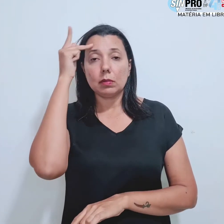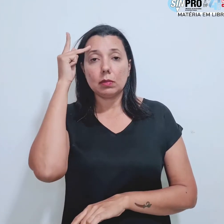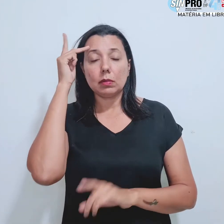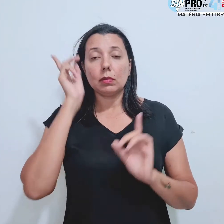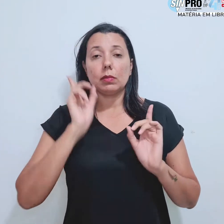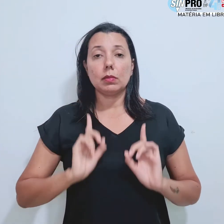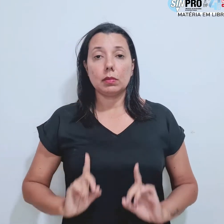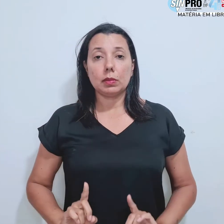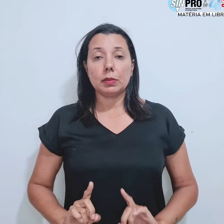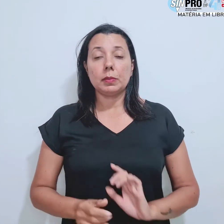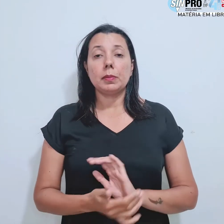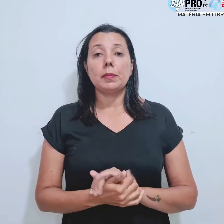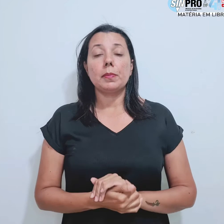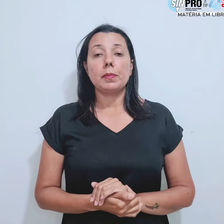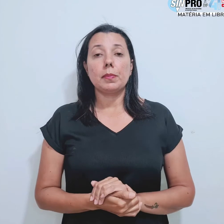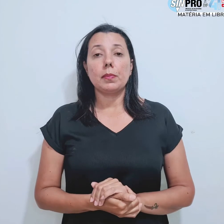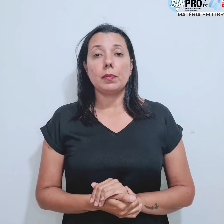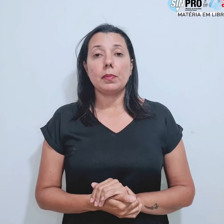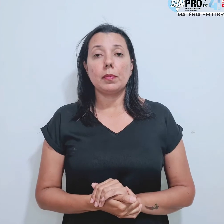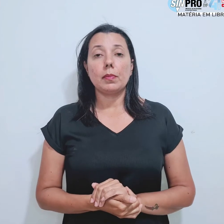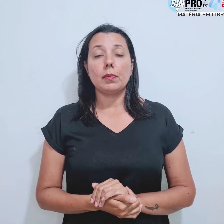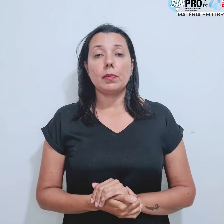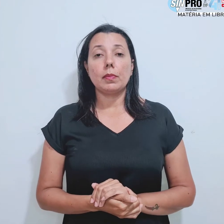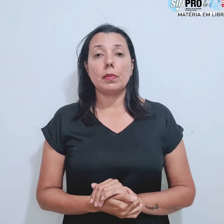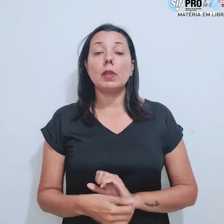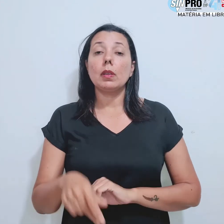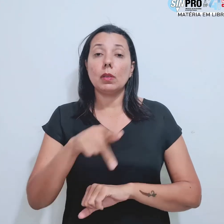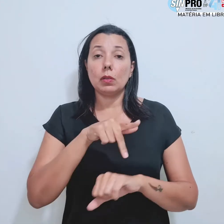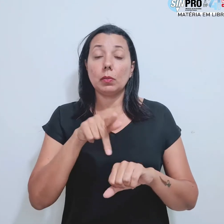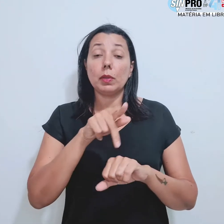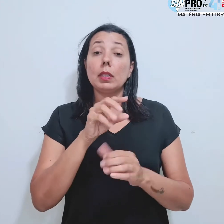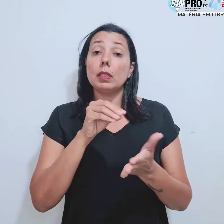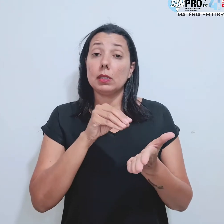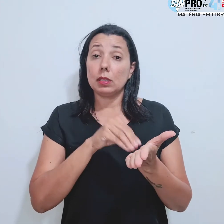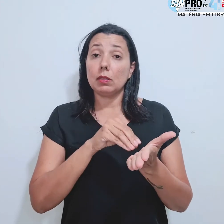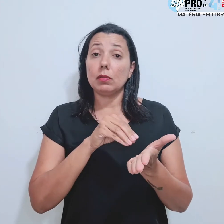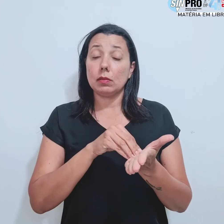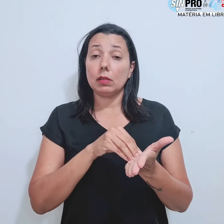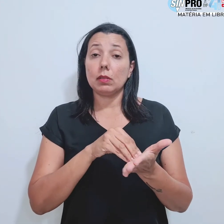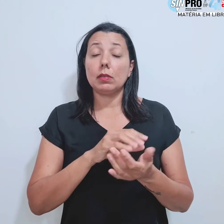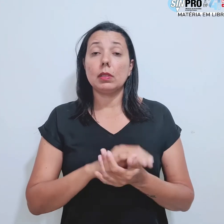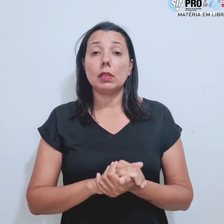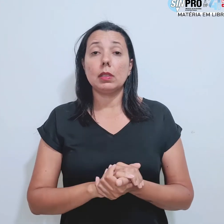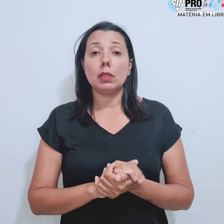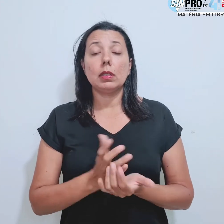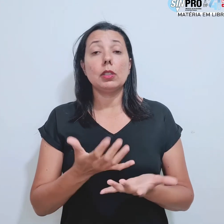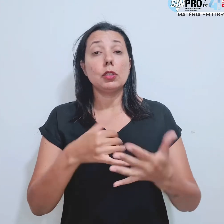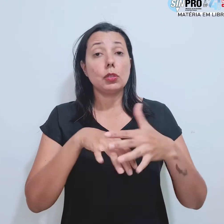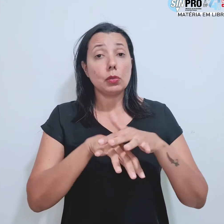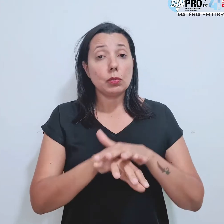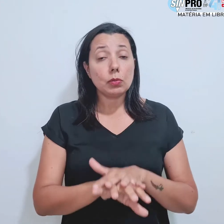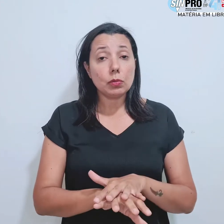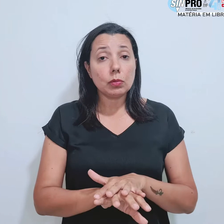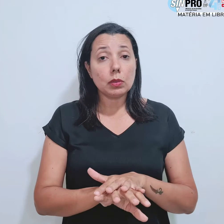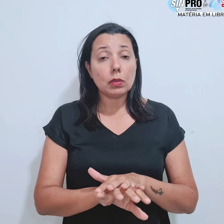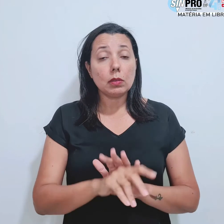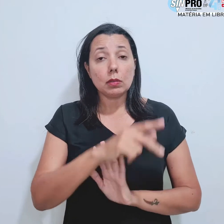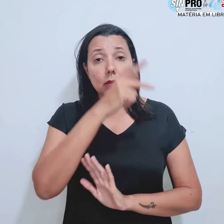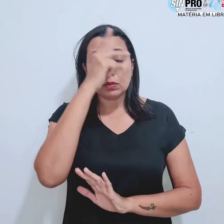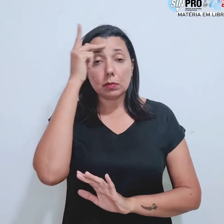com deficiência. No país, a falta de inclusão das